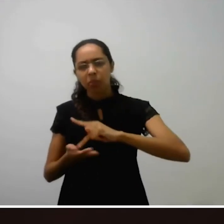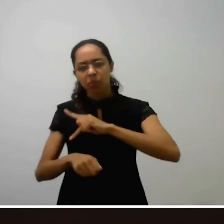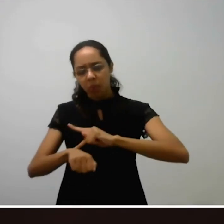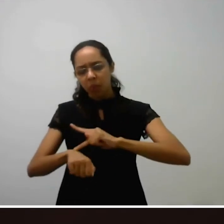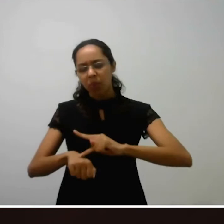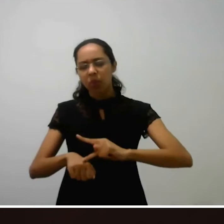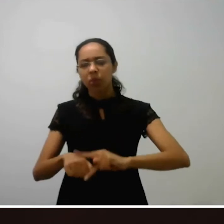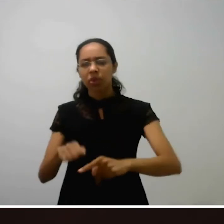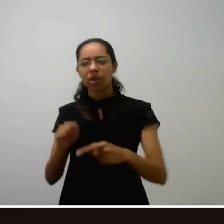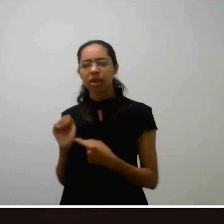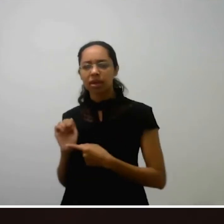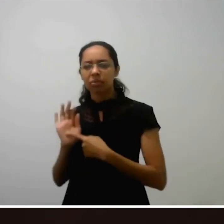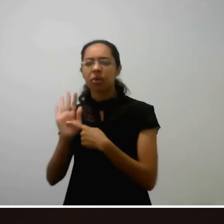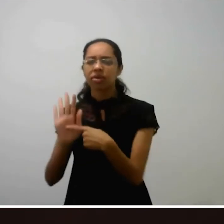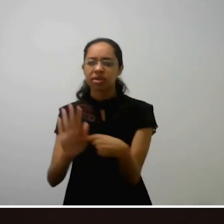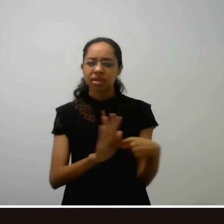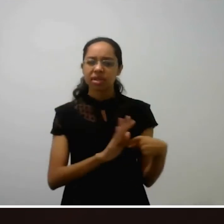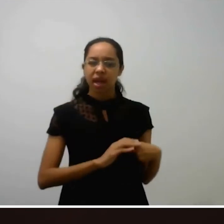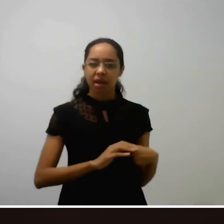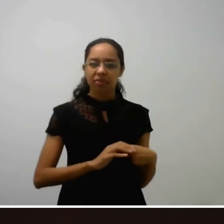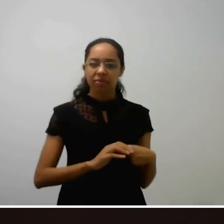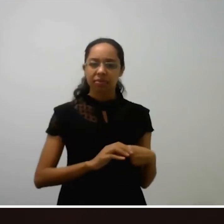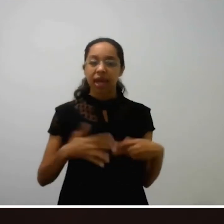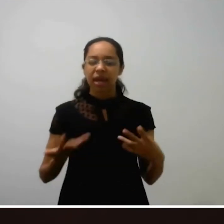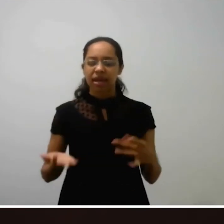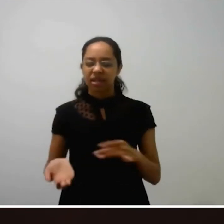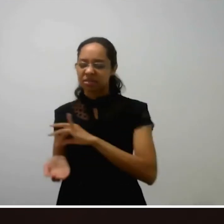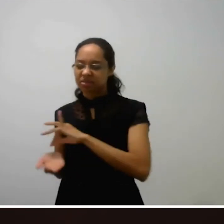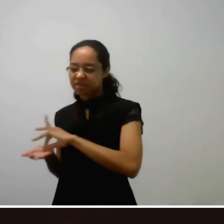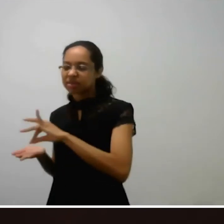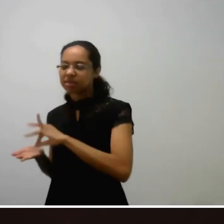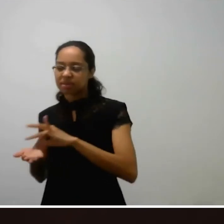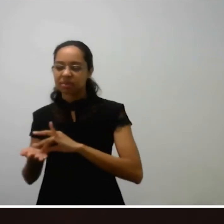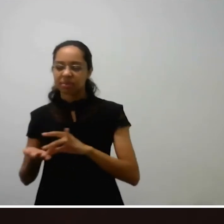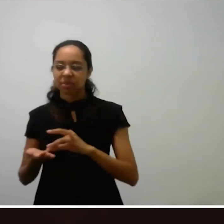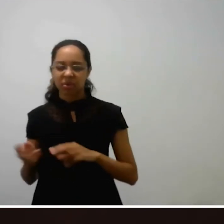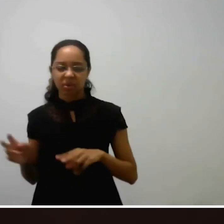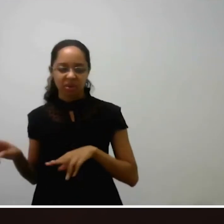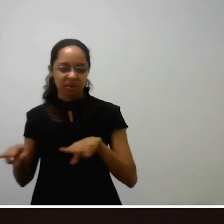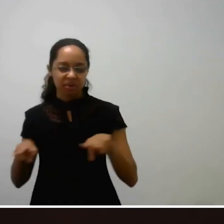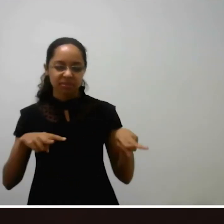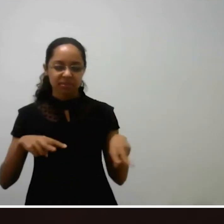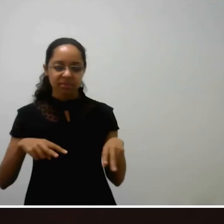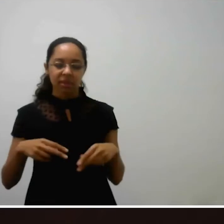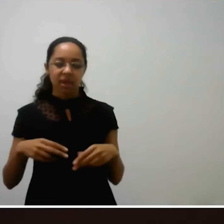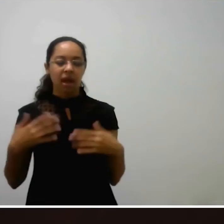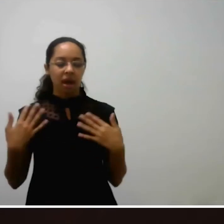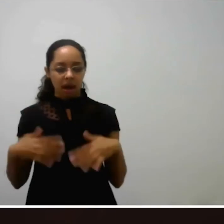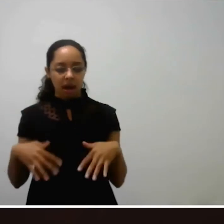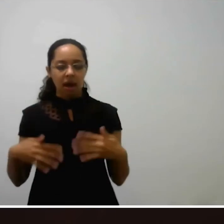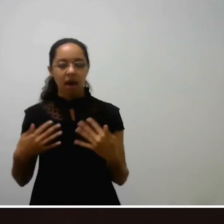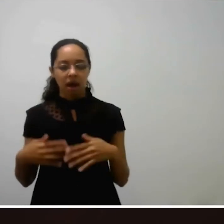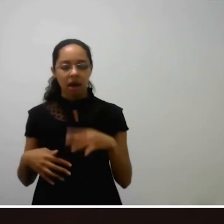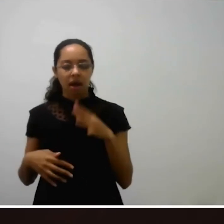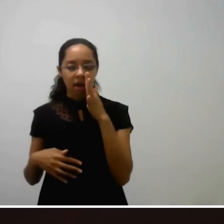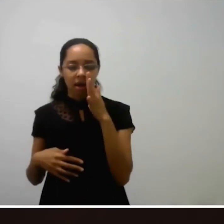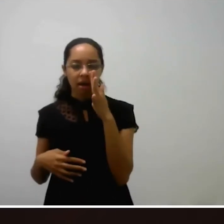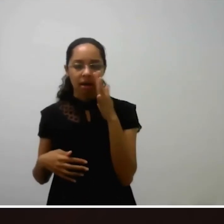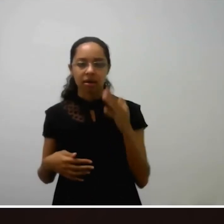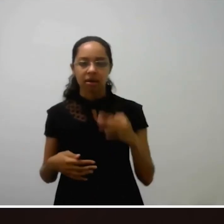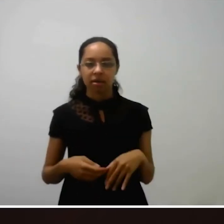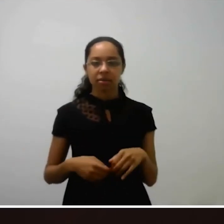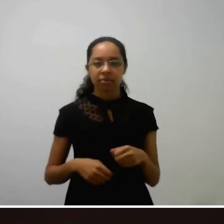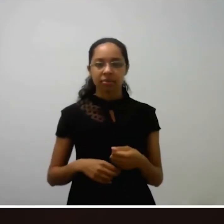inimigos. Eram admirados por sua modéstia, vida simples, trabalho honesto, castidade e